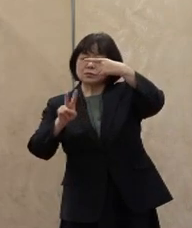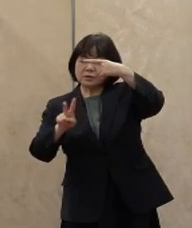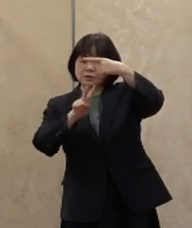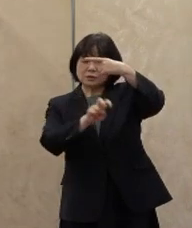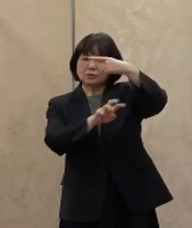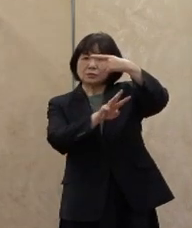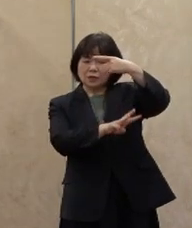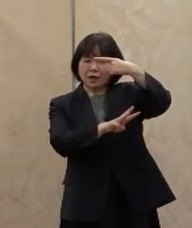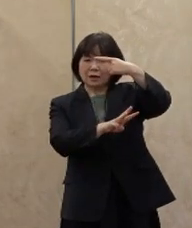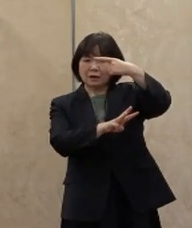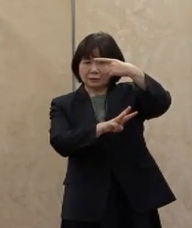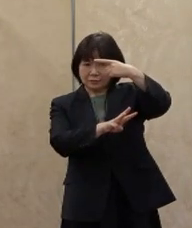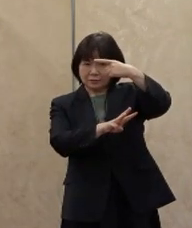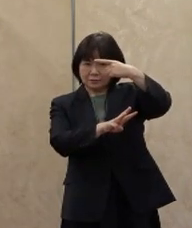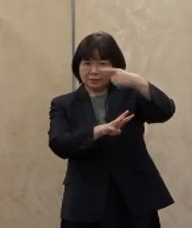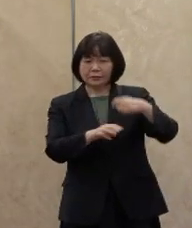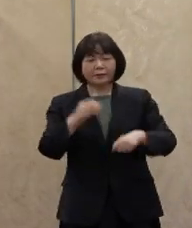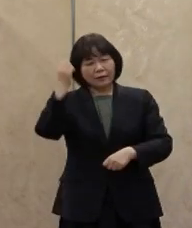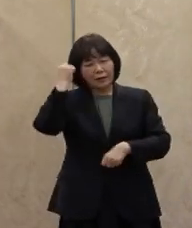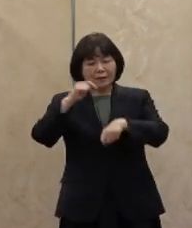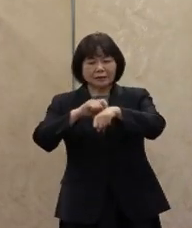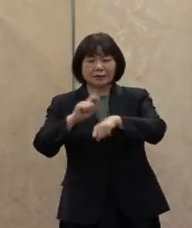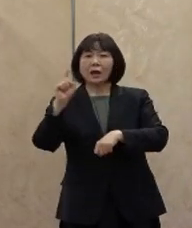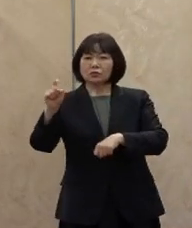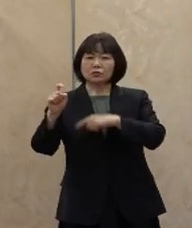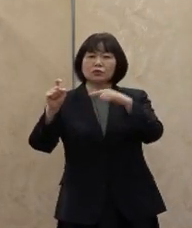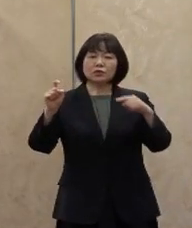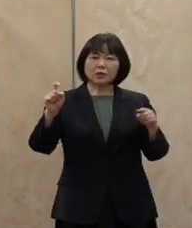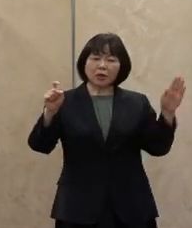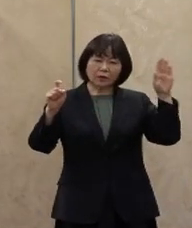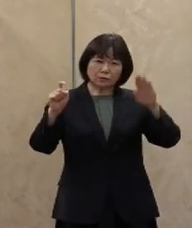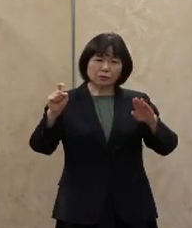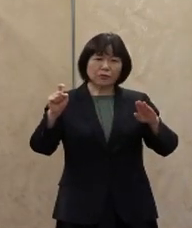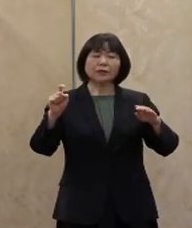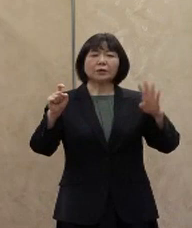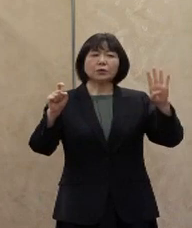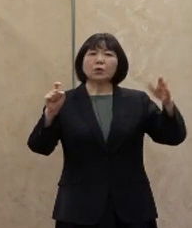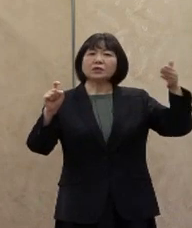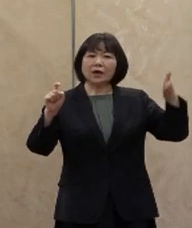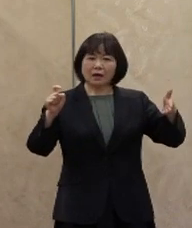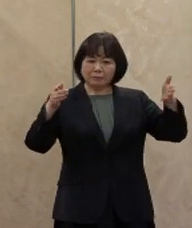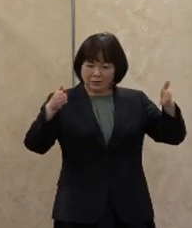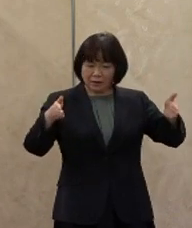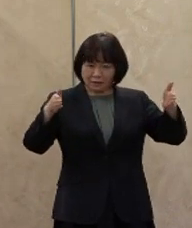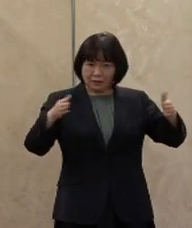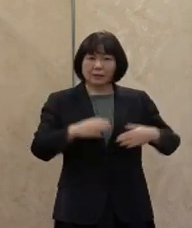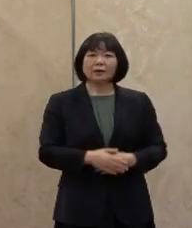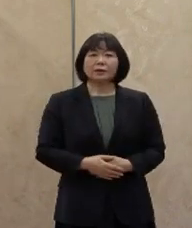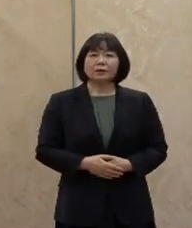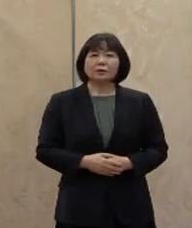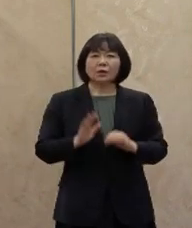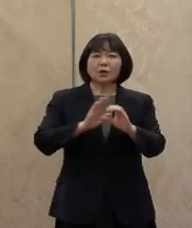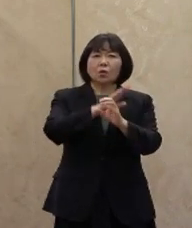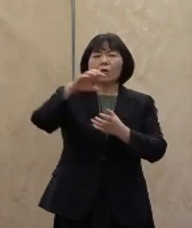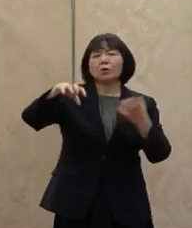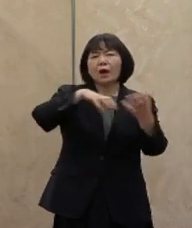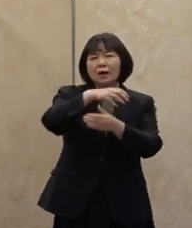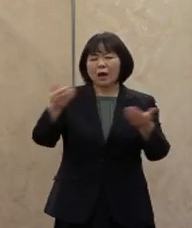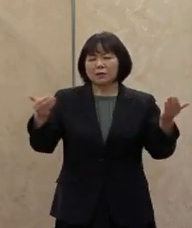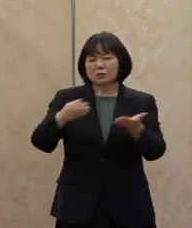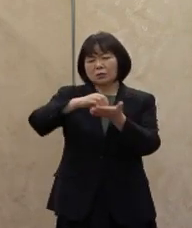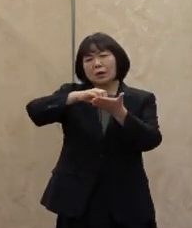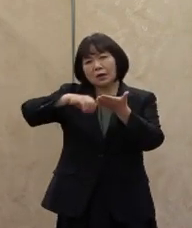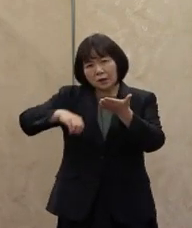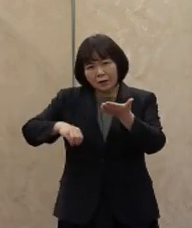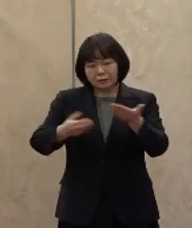ぞれ朝10時から夕方の16時30分まで、これはコロナ禍における離職であったり仕事探し、